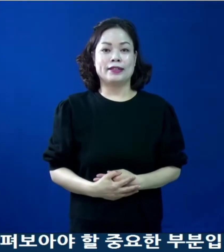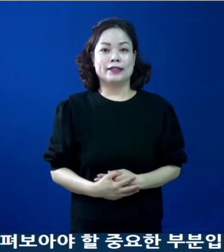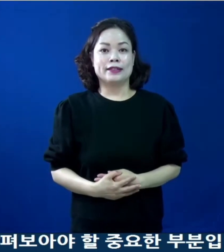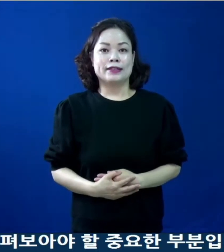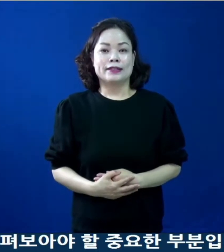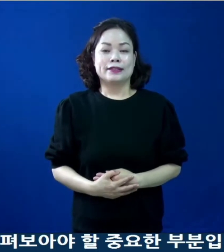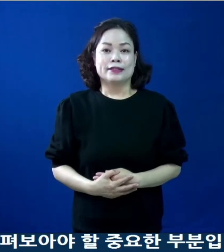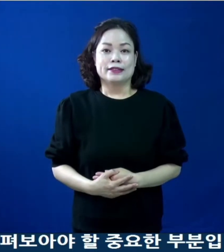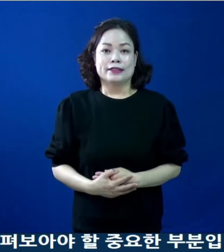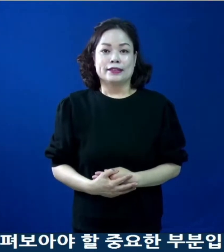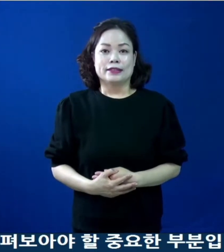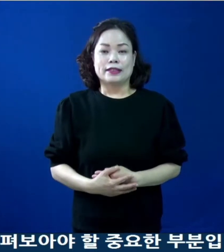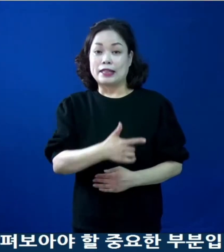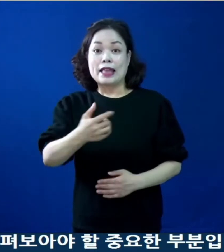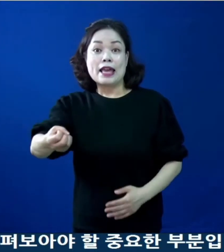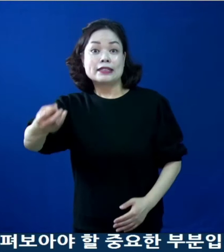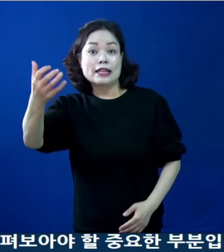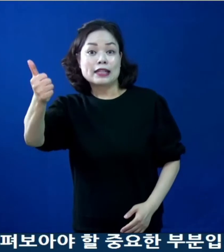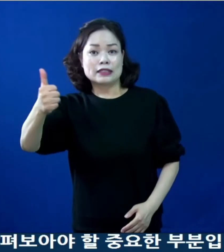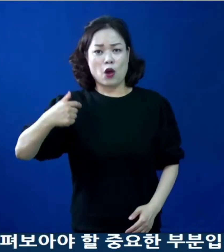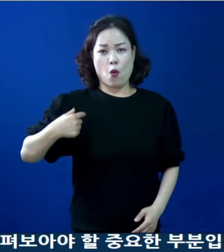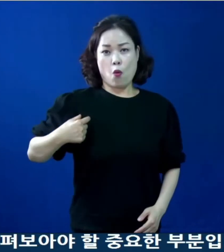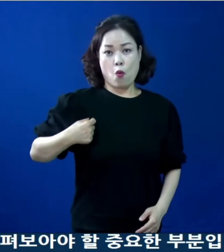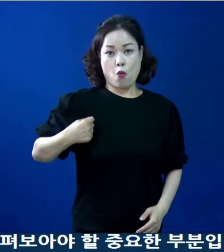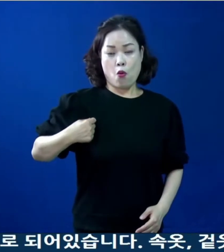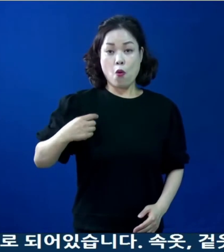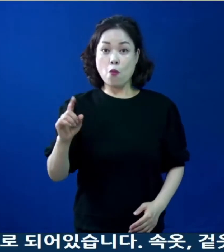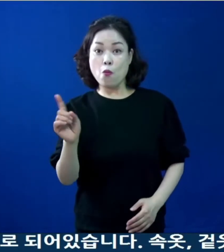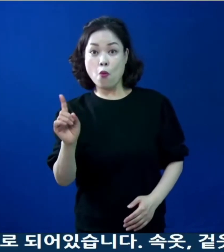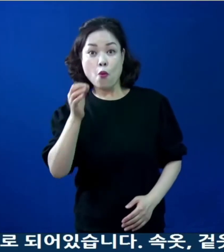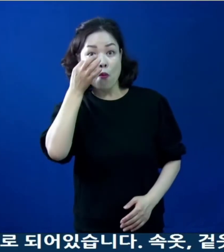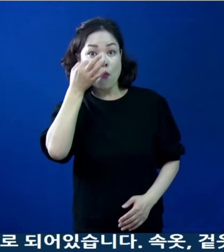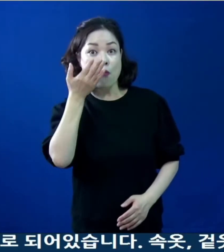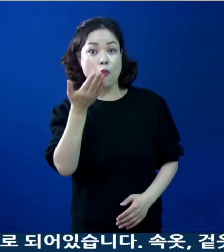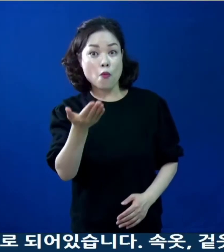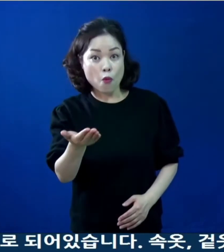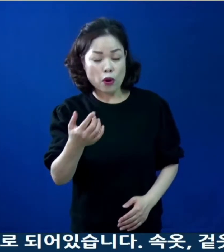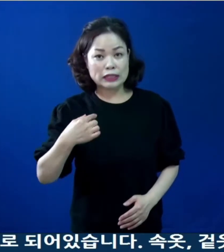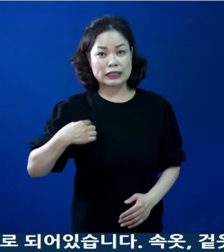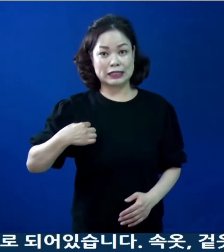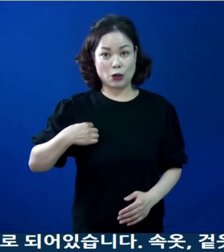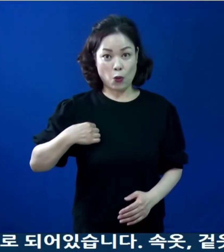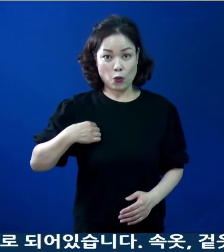같습니다. 대제사장의 옷은 무엇을 보여주는가? 이